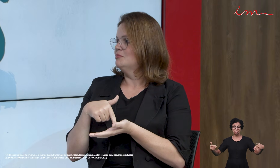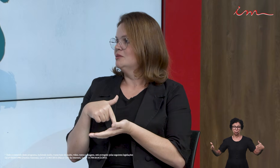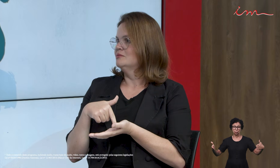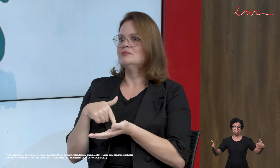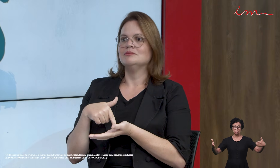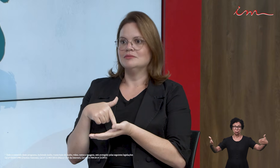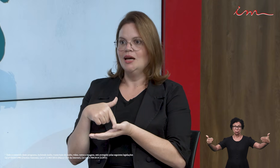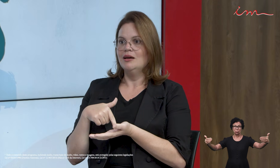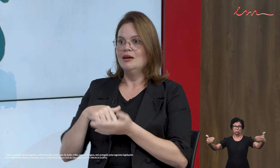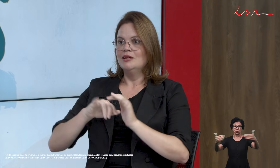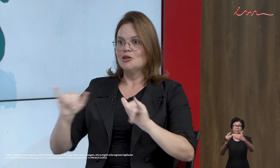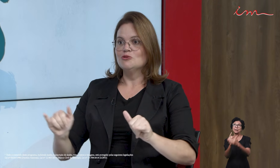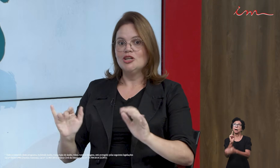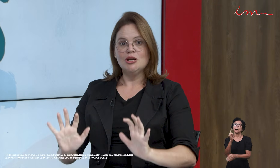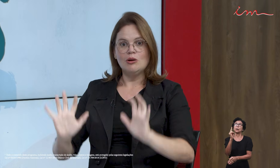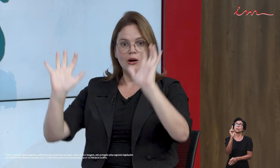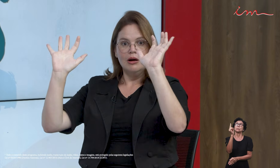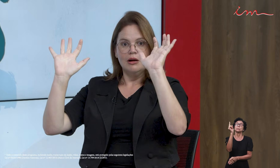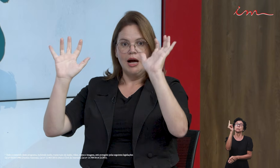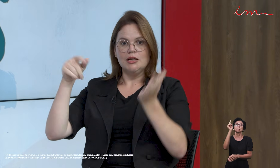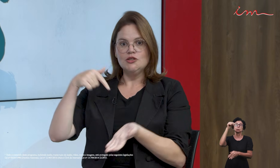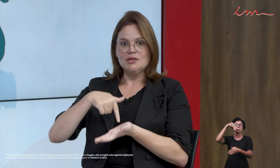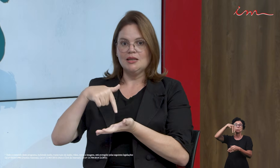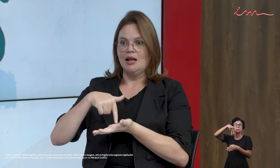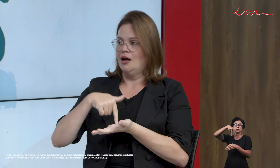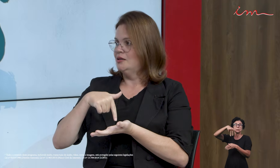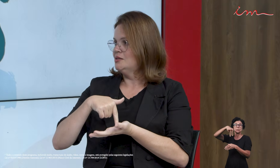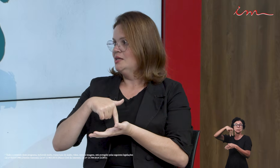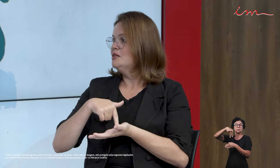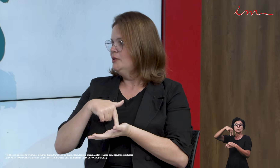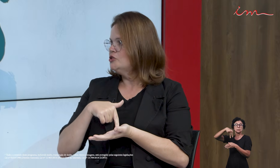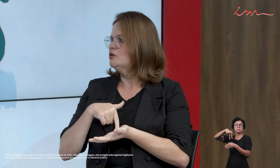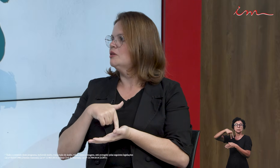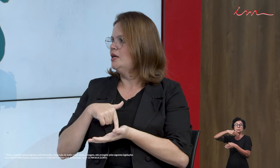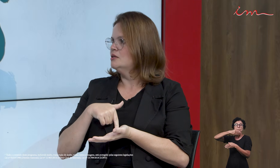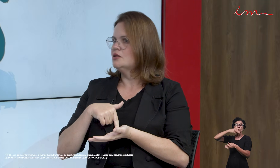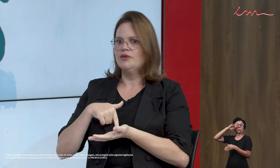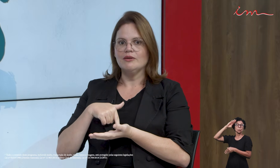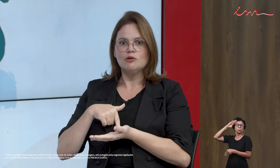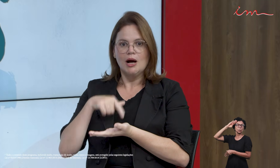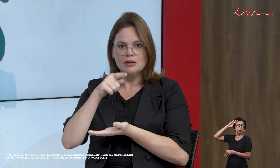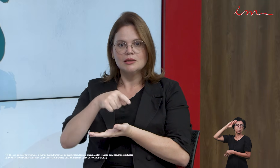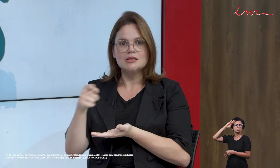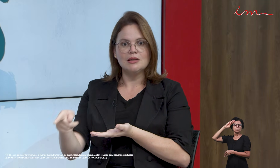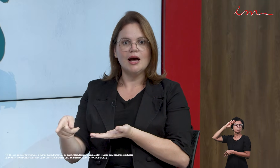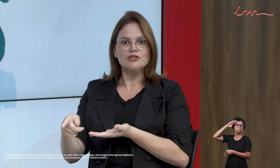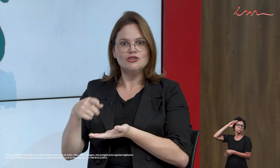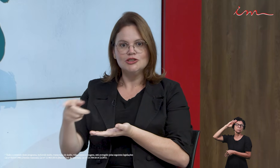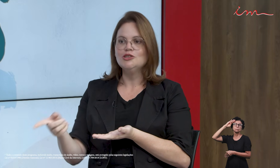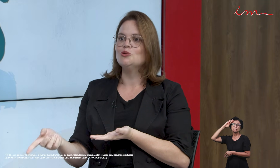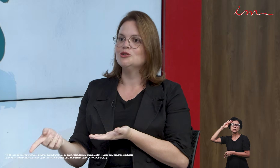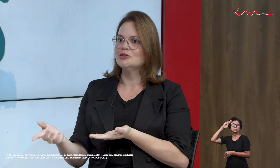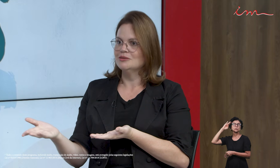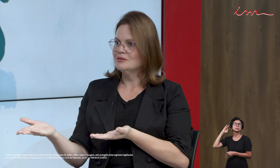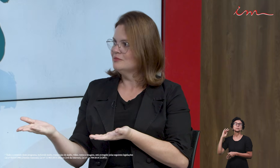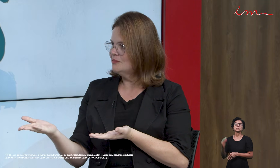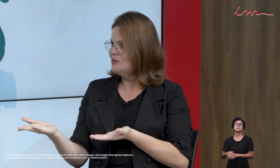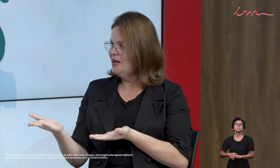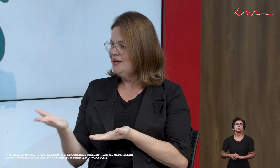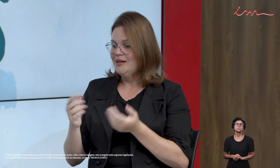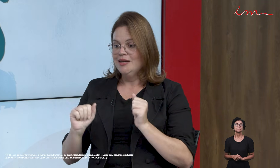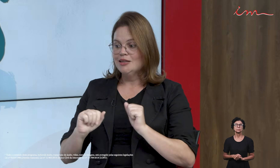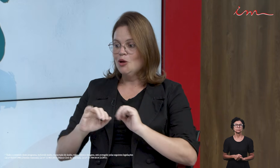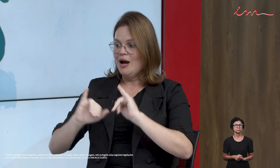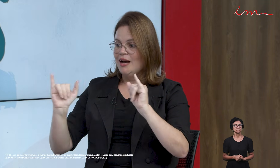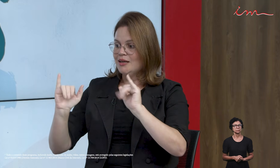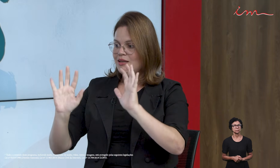aqui em cima, né? Então, Jericó, aqui tinha os atalaias. Eles também tinham deles, que ficavam guardando a cidade dia e noite, não